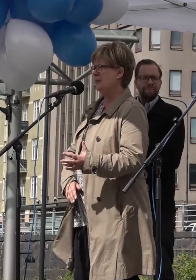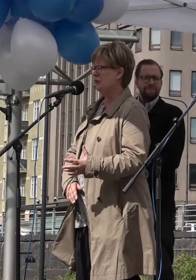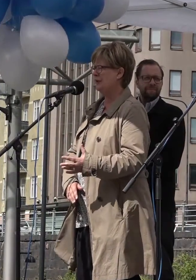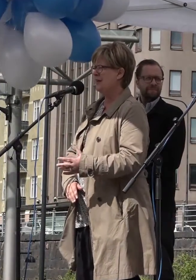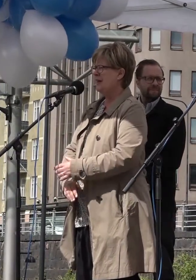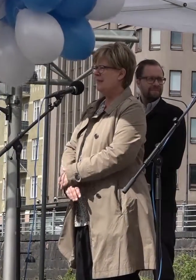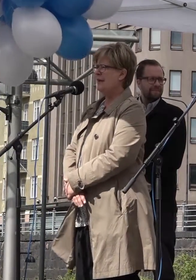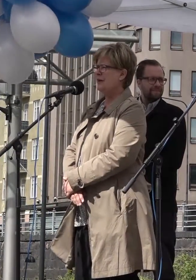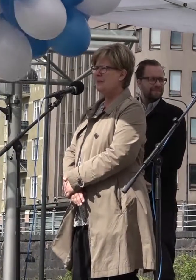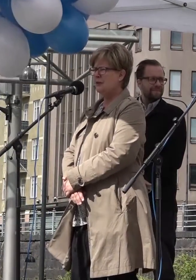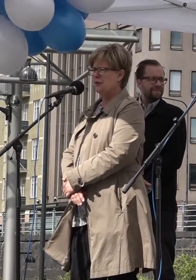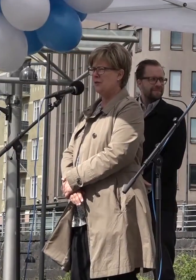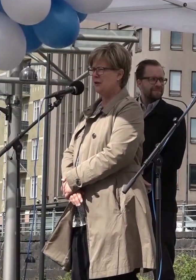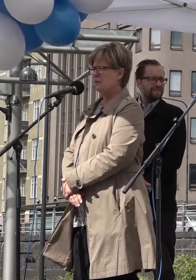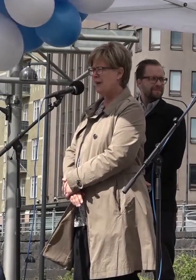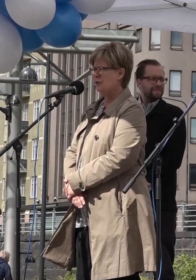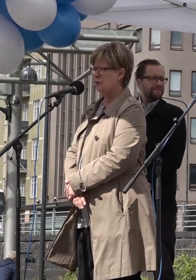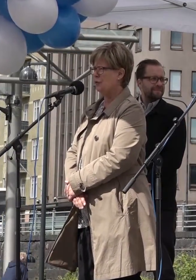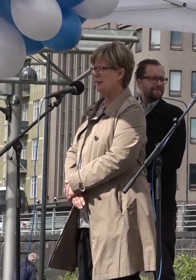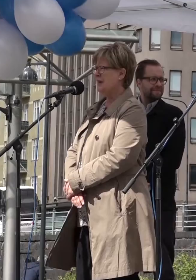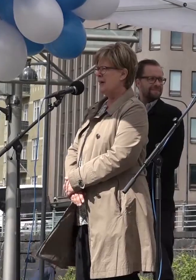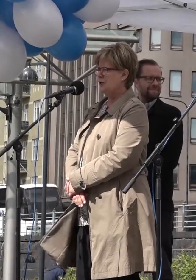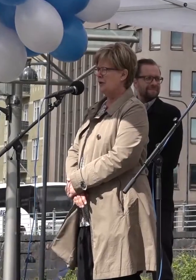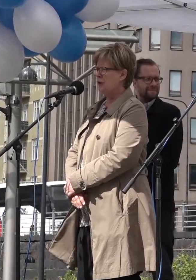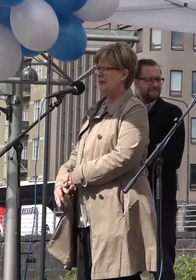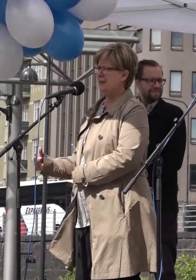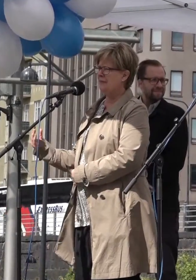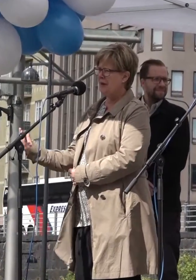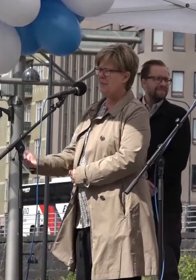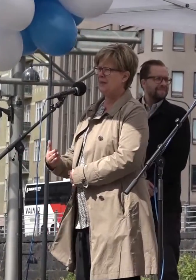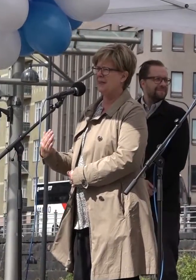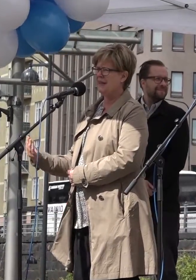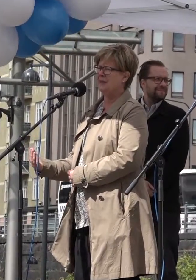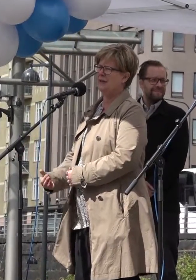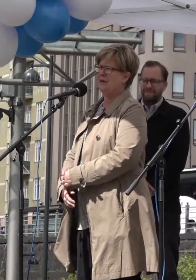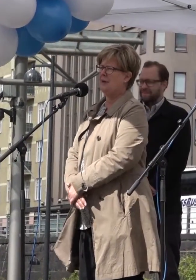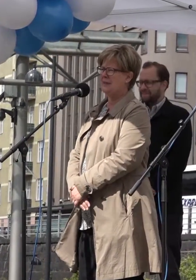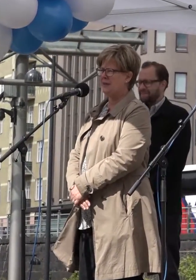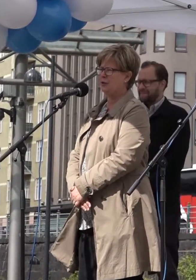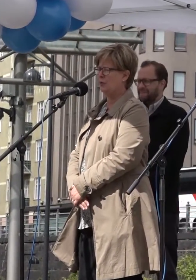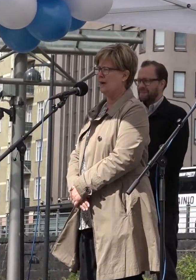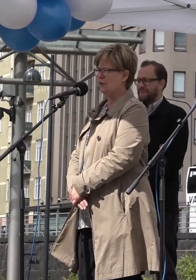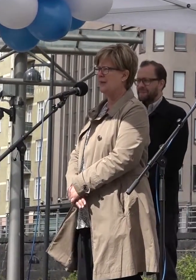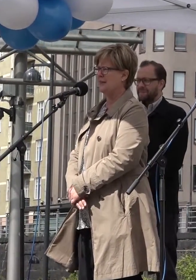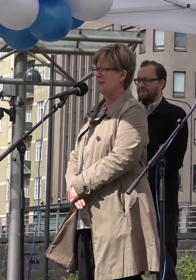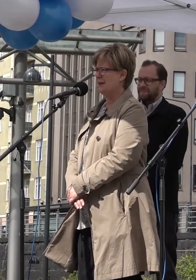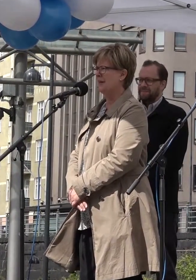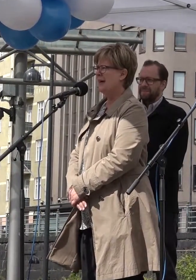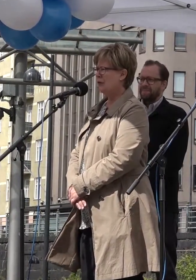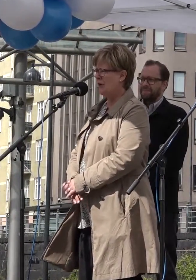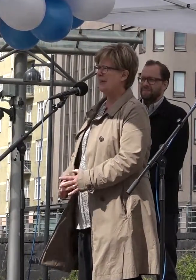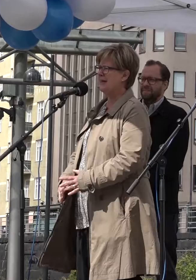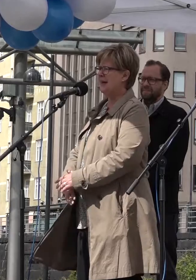tehdä yhteistyötä. Ja meillä on ihmisoikeusvaltuuskunta, jonka kautta vammaiset henkilöt ja vammaisjärjestöt tullaan